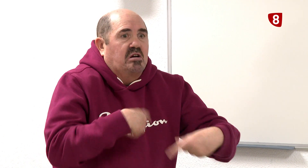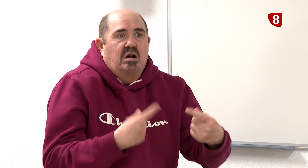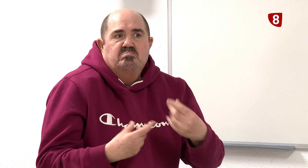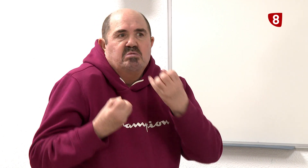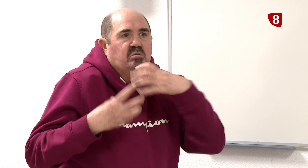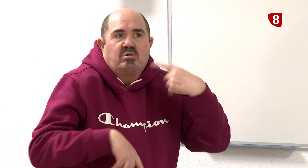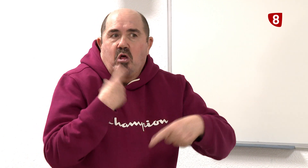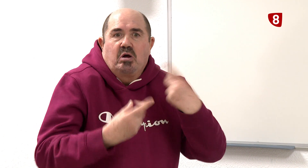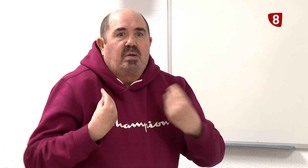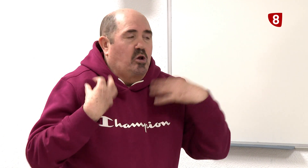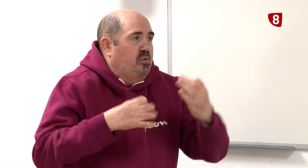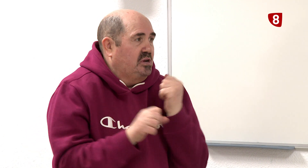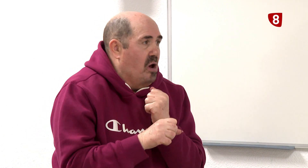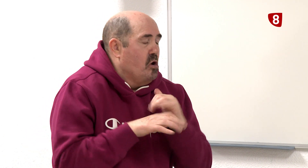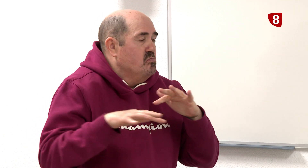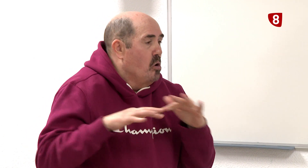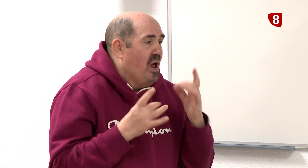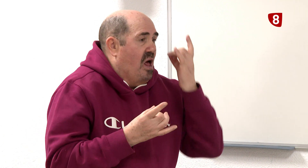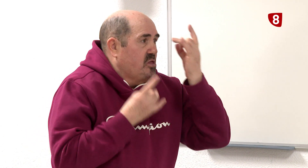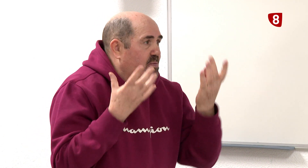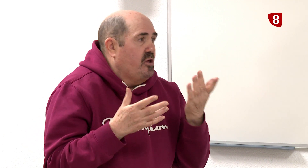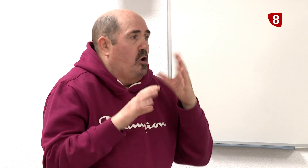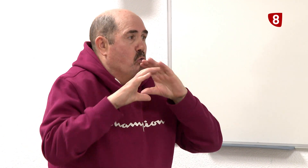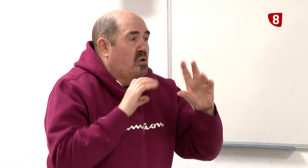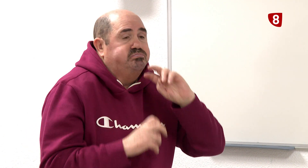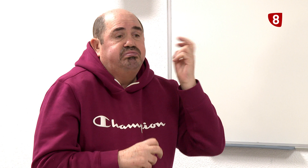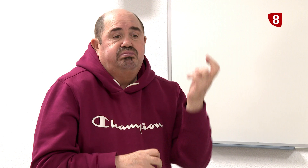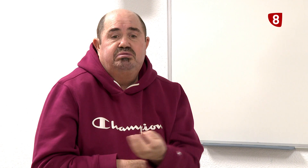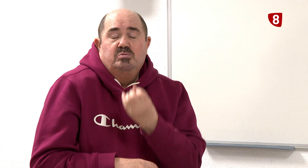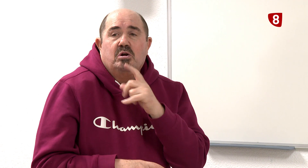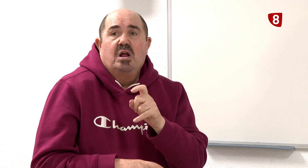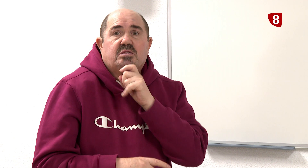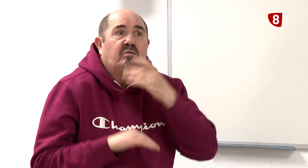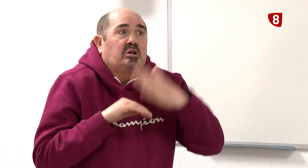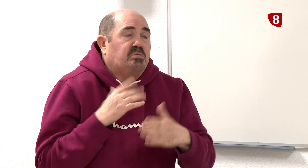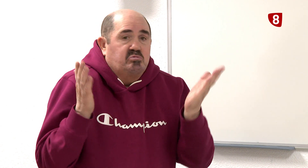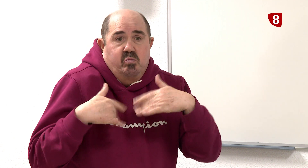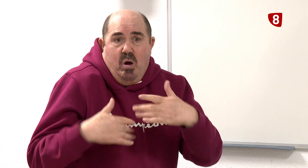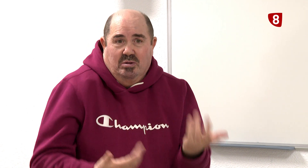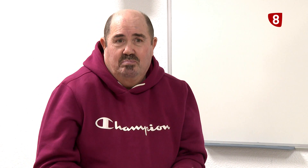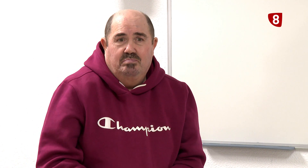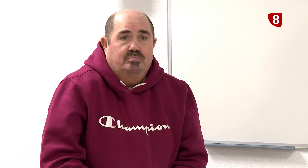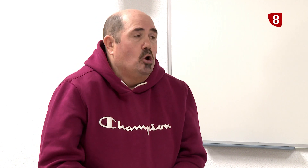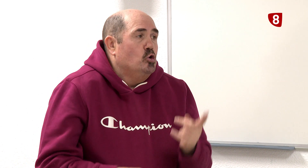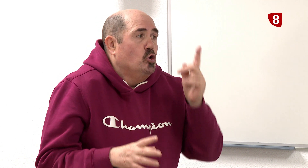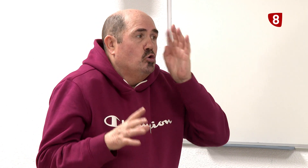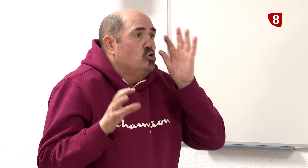Yo en mi vida diaria, la verdad es que he trabajado, he participado en muchas actividades, entonces pues no he tenido